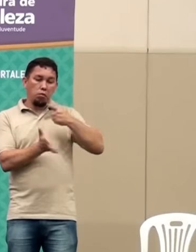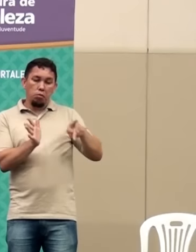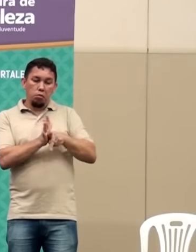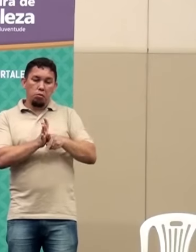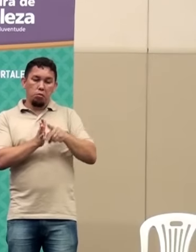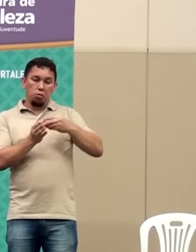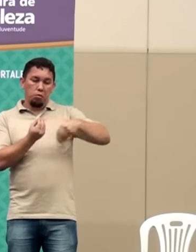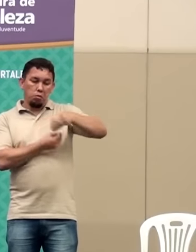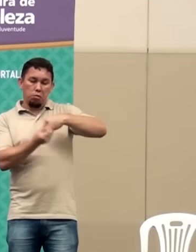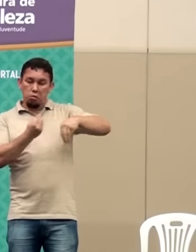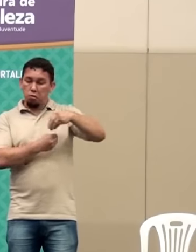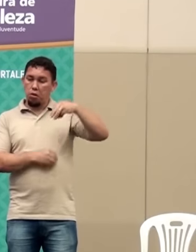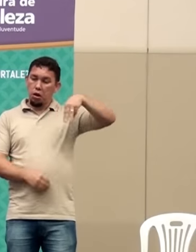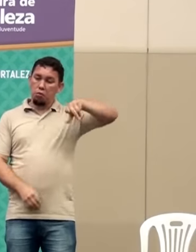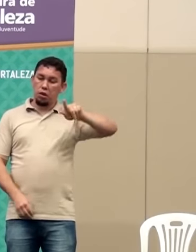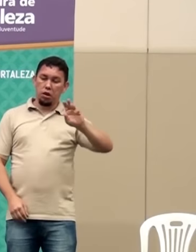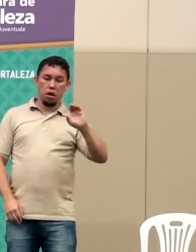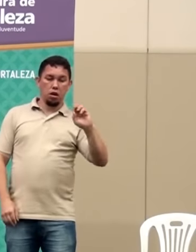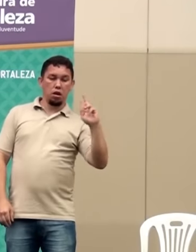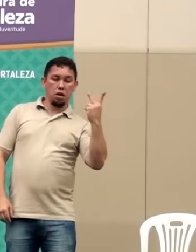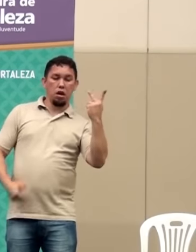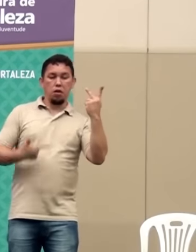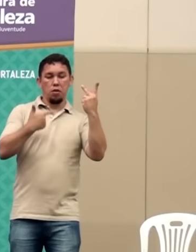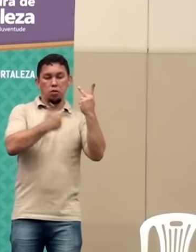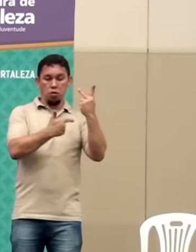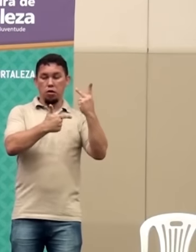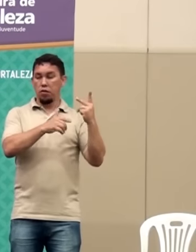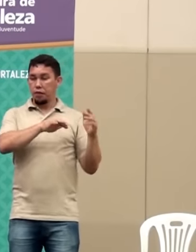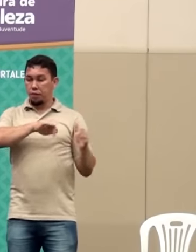base de MgOH2.